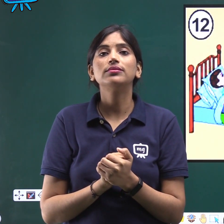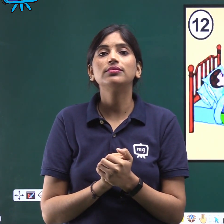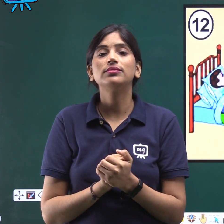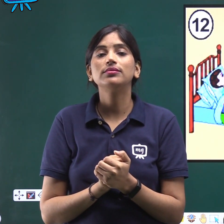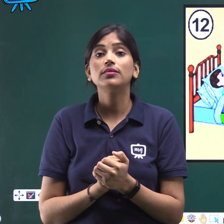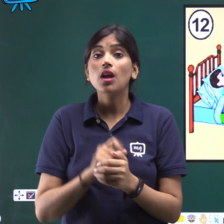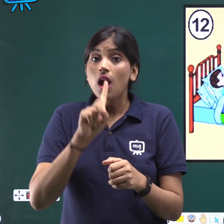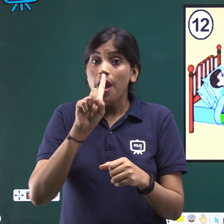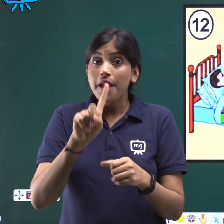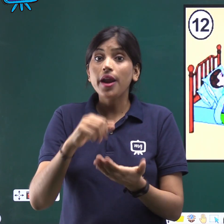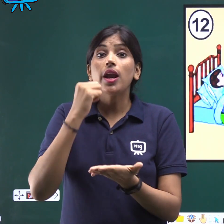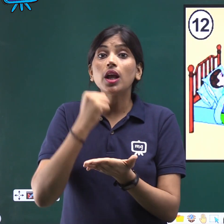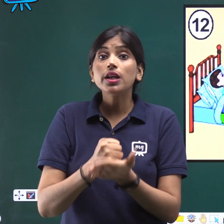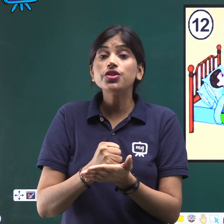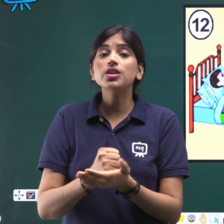एक निश्चित